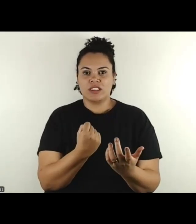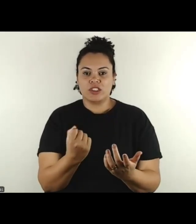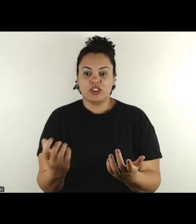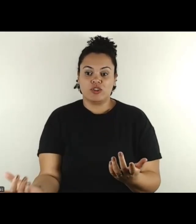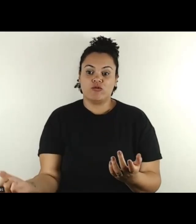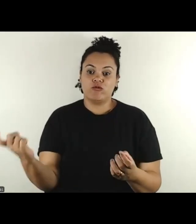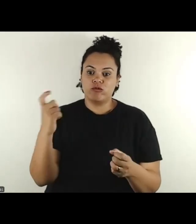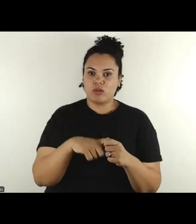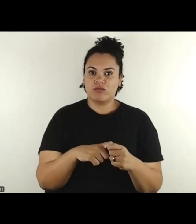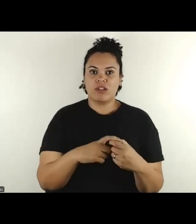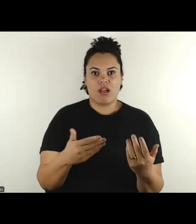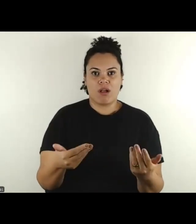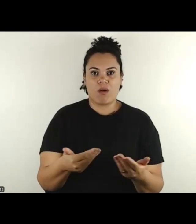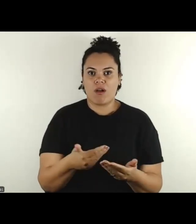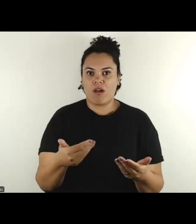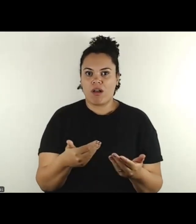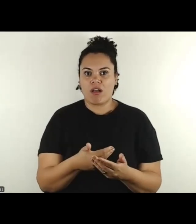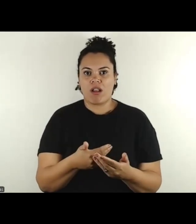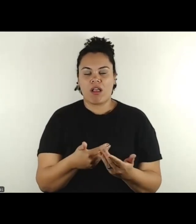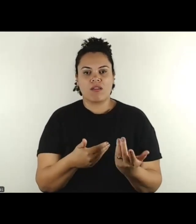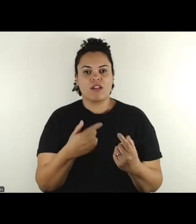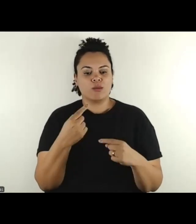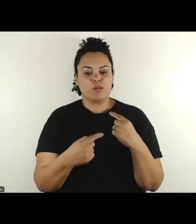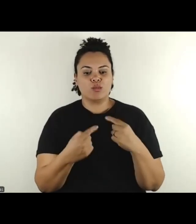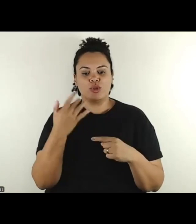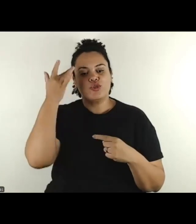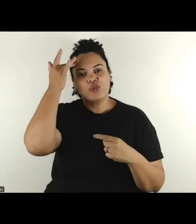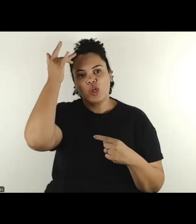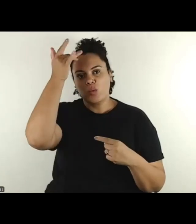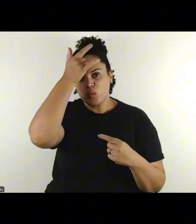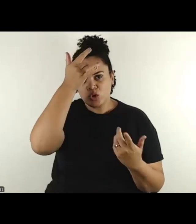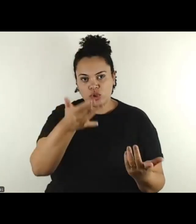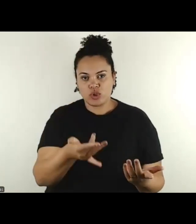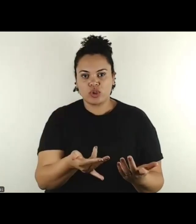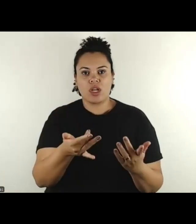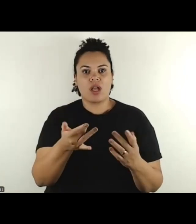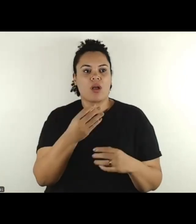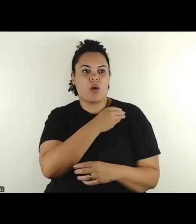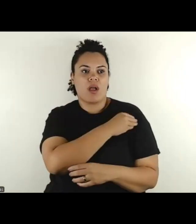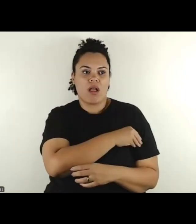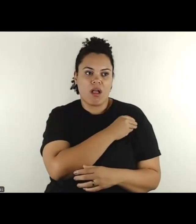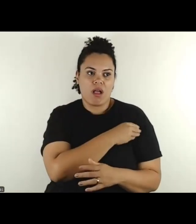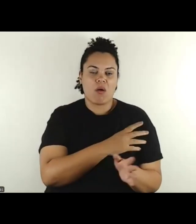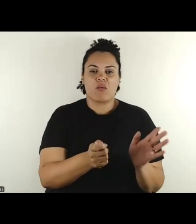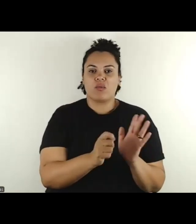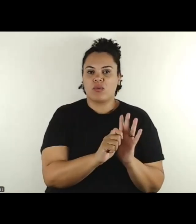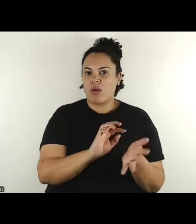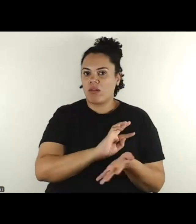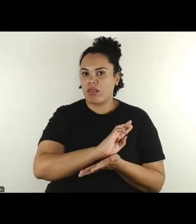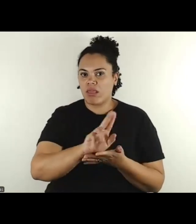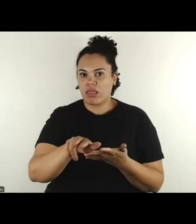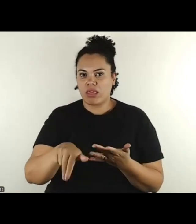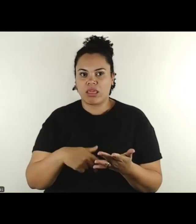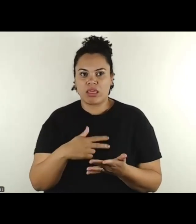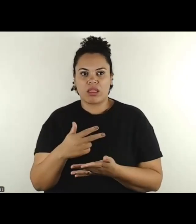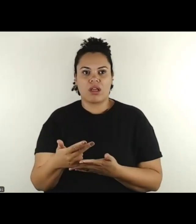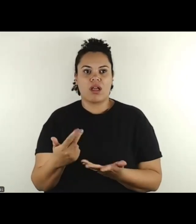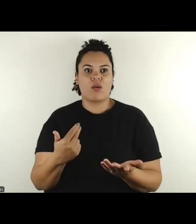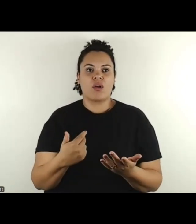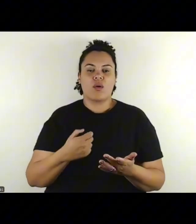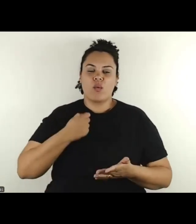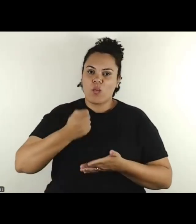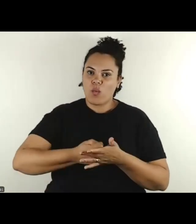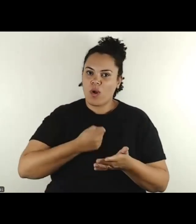retomada de uma política de saúde mental, álcool e outras drogas, ancorada nos princípios da luta antimanicomial,